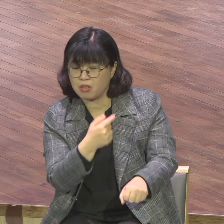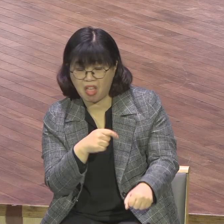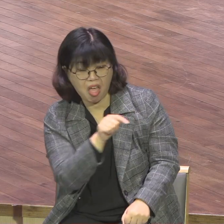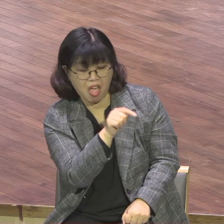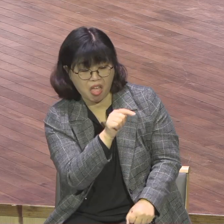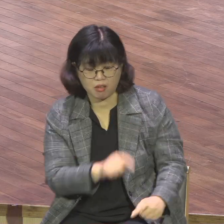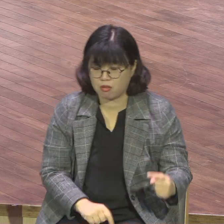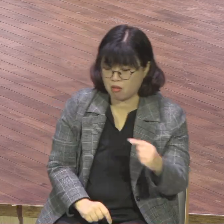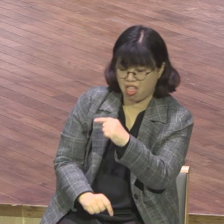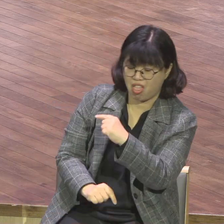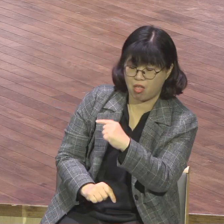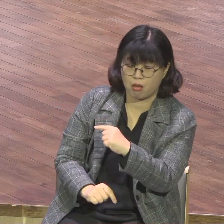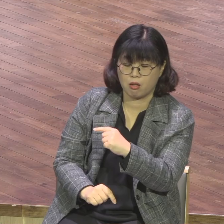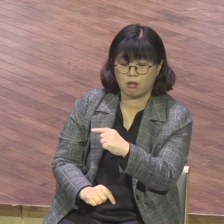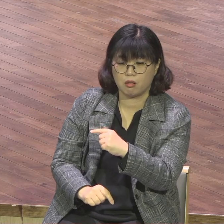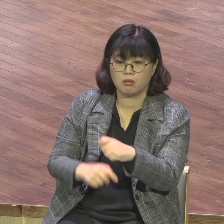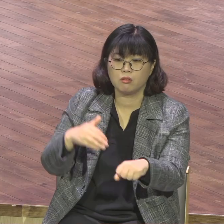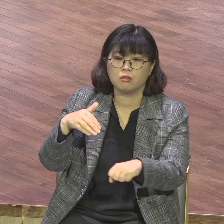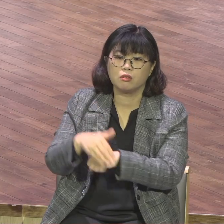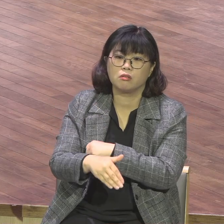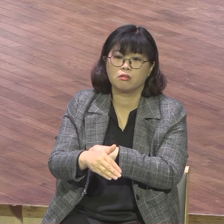그렇게 남 탓하는